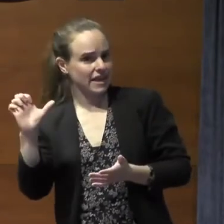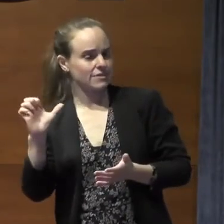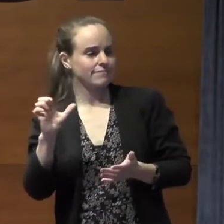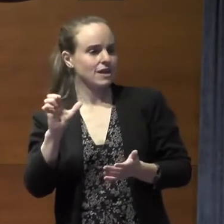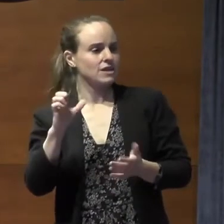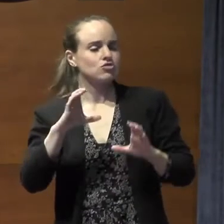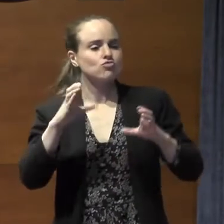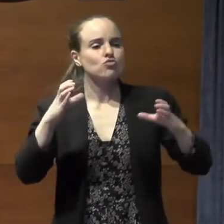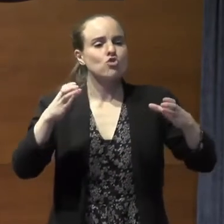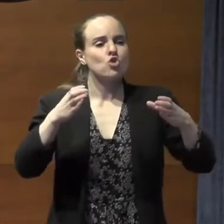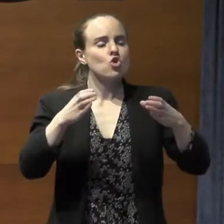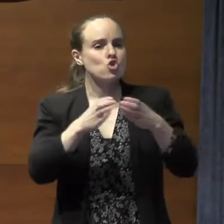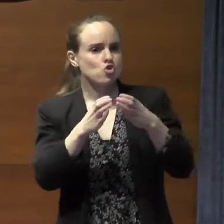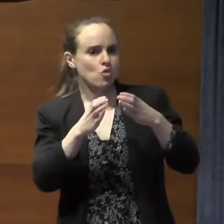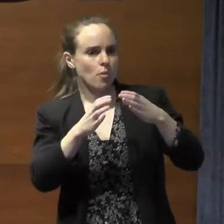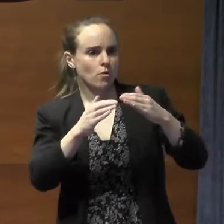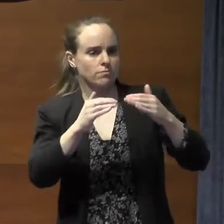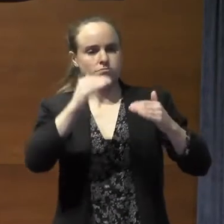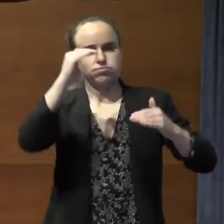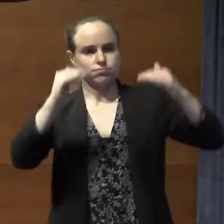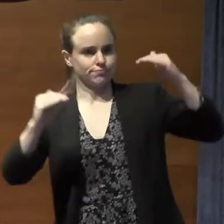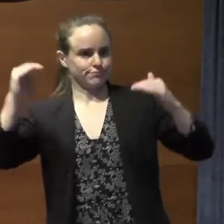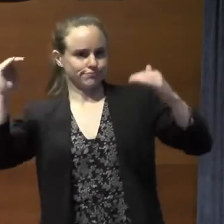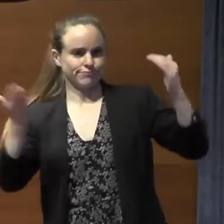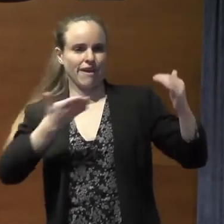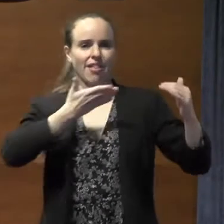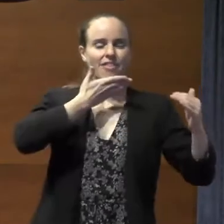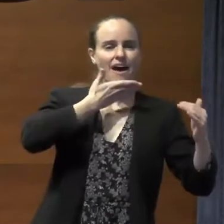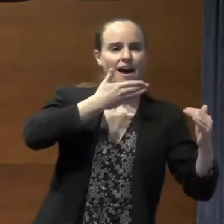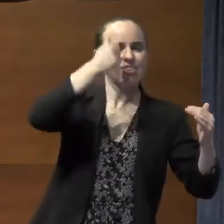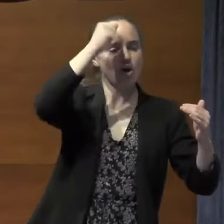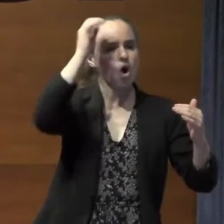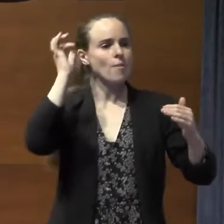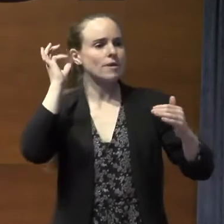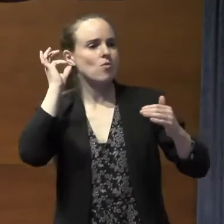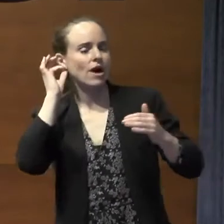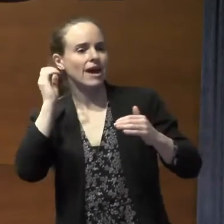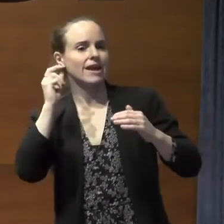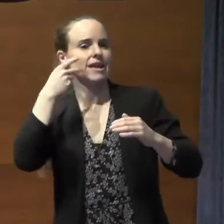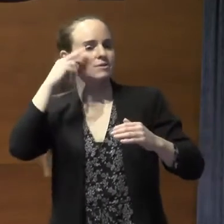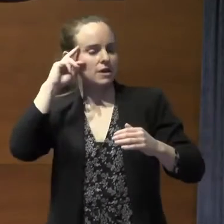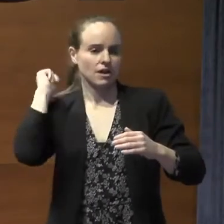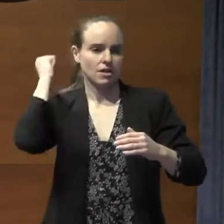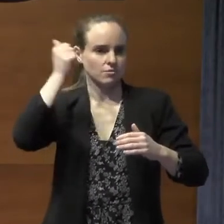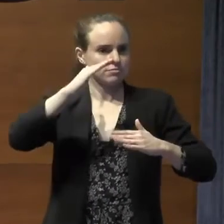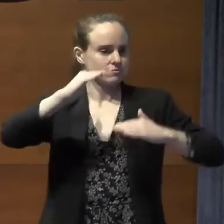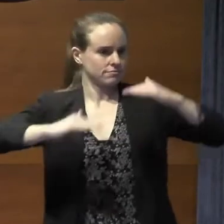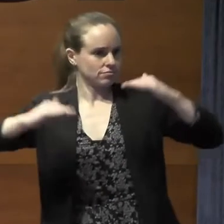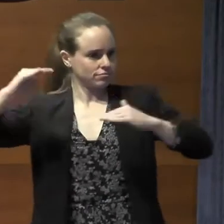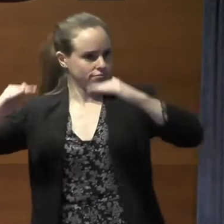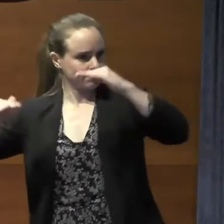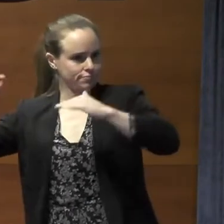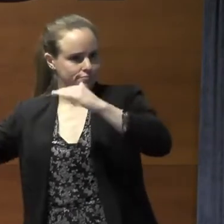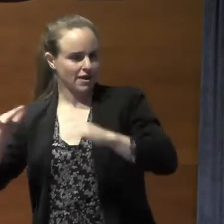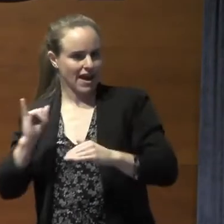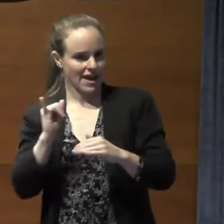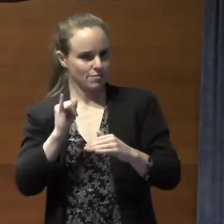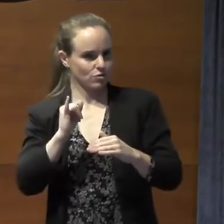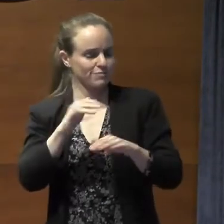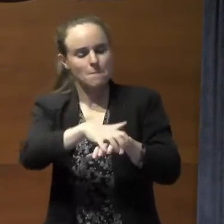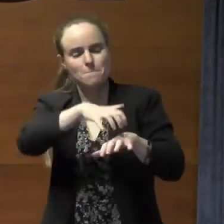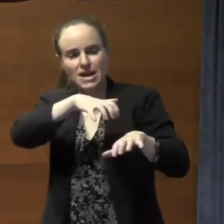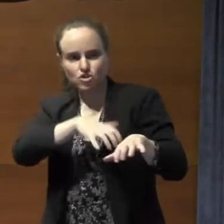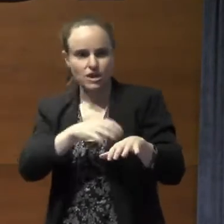un colectivo heterogéneo en cuanto a la edad, años de experiencia y nivel de estudios, con un predominio